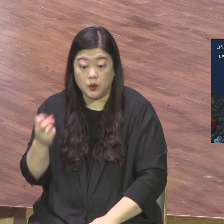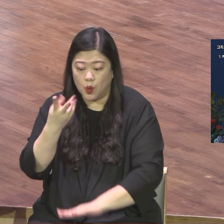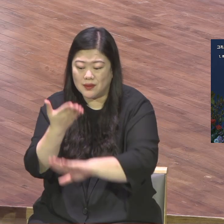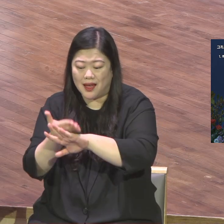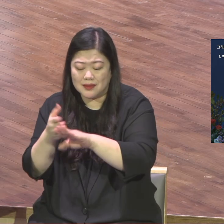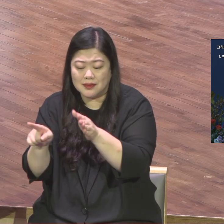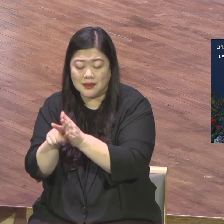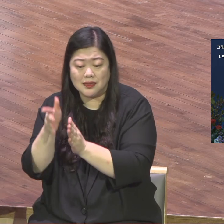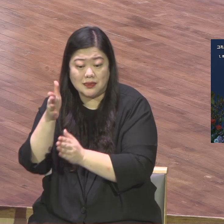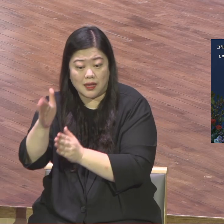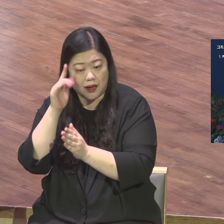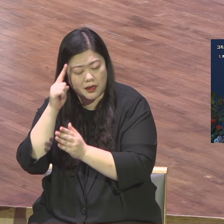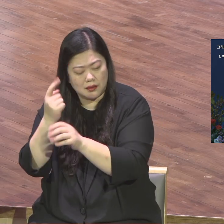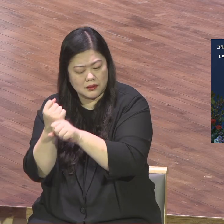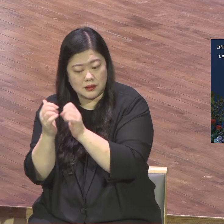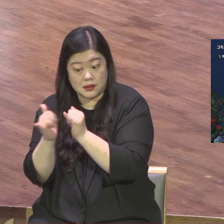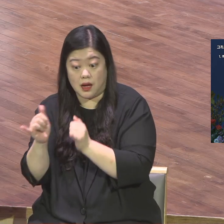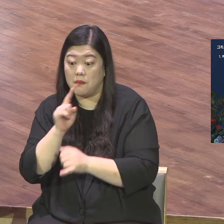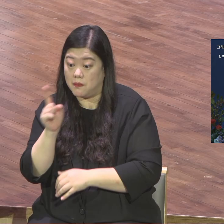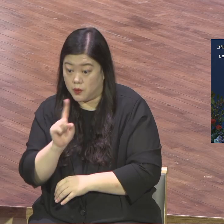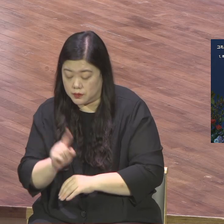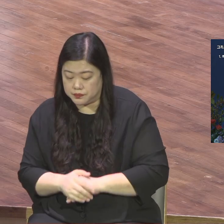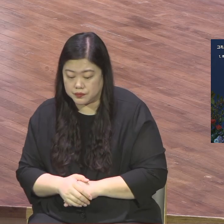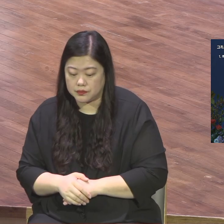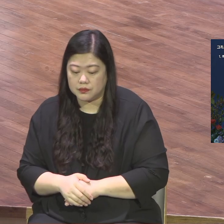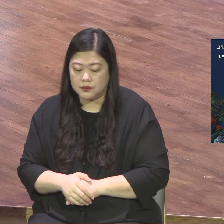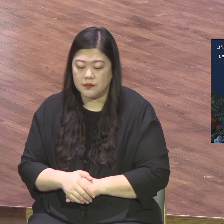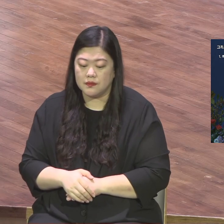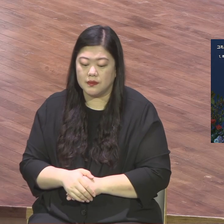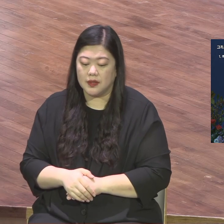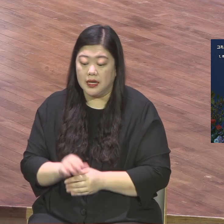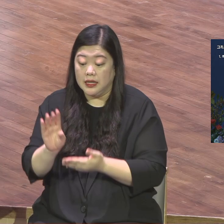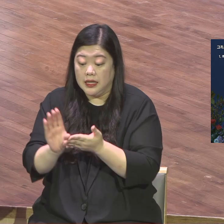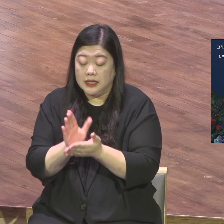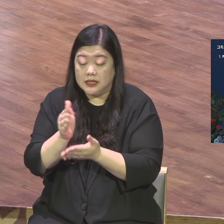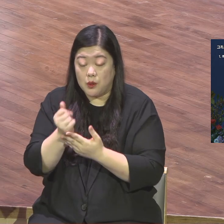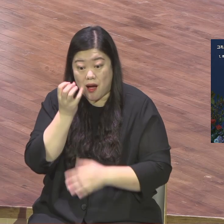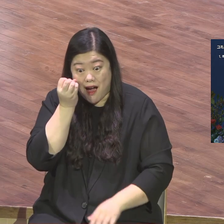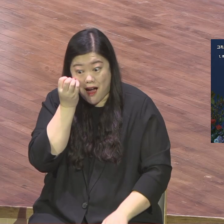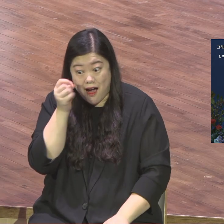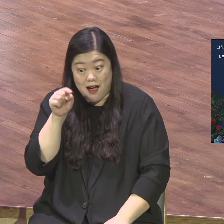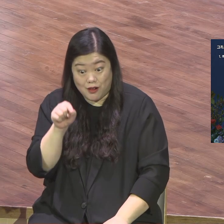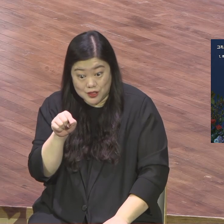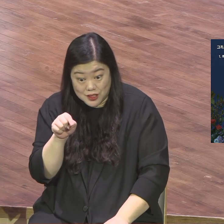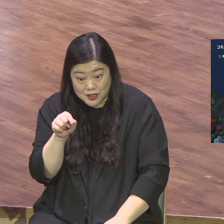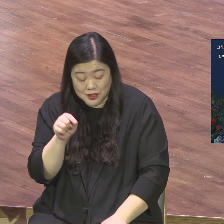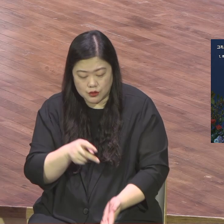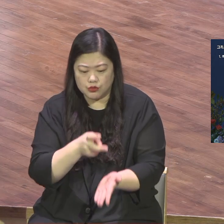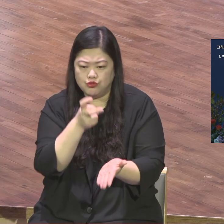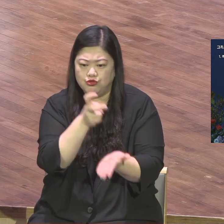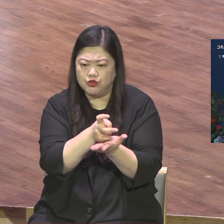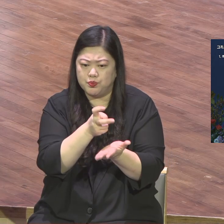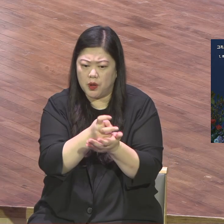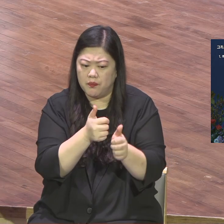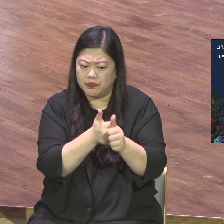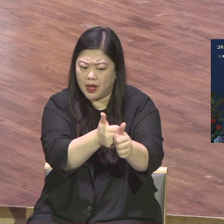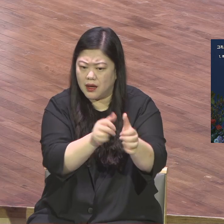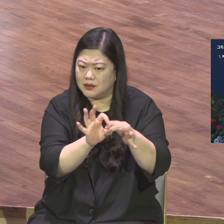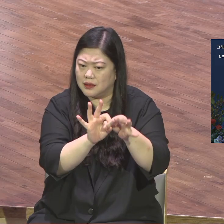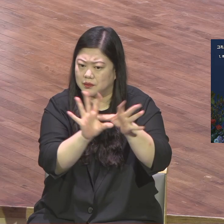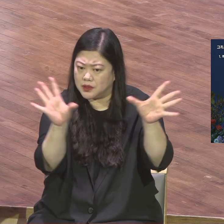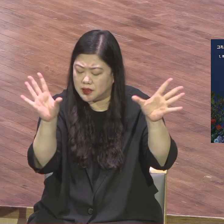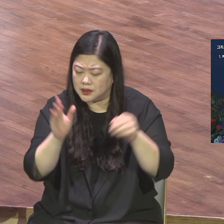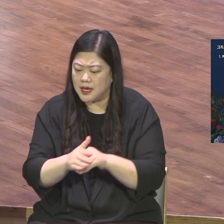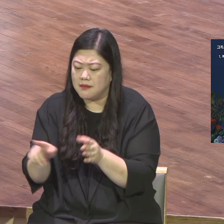안에서 이방인을 부르셔서 율법의 행위가 아니라 믿음으로 구원받게 된 것을 가르치는 것을